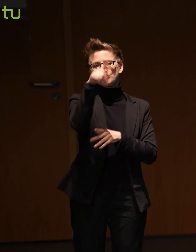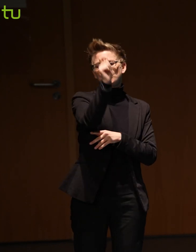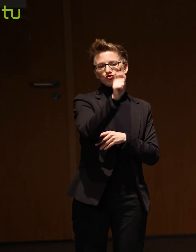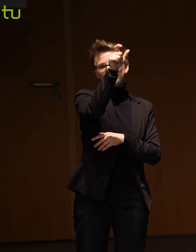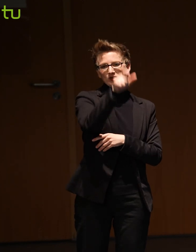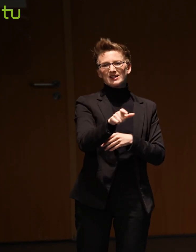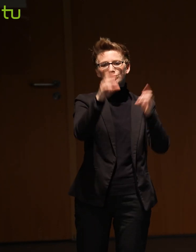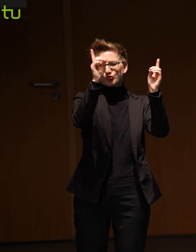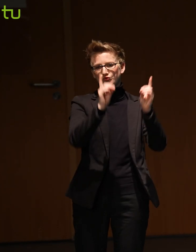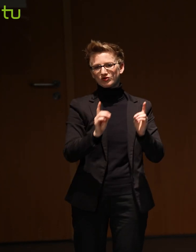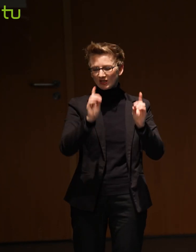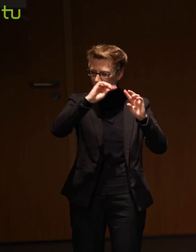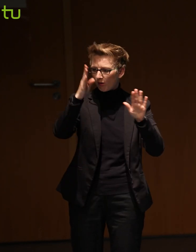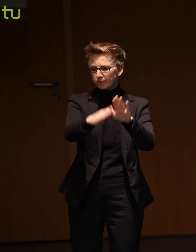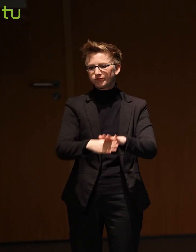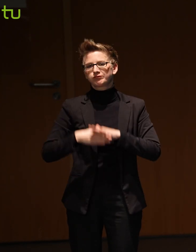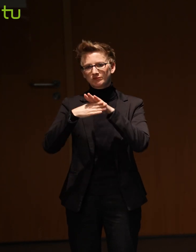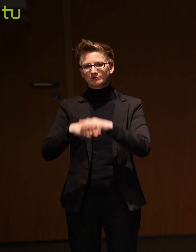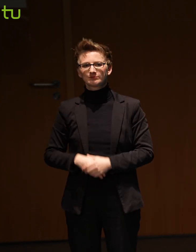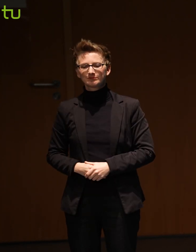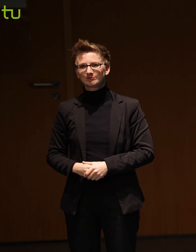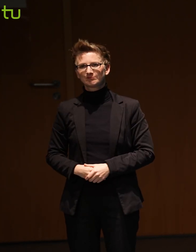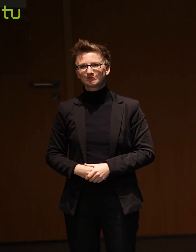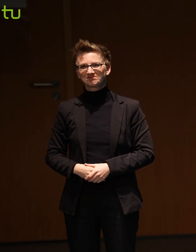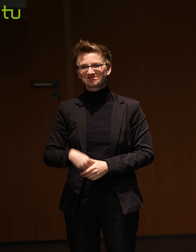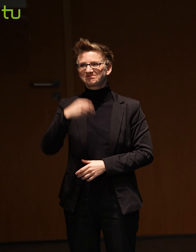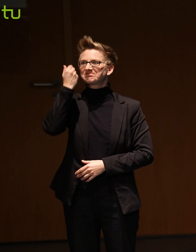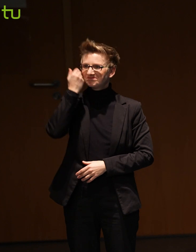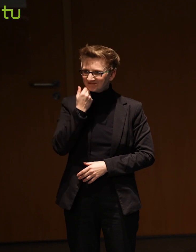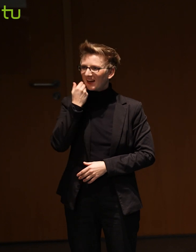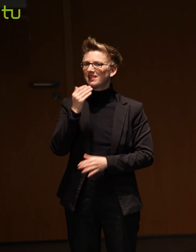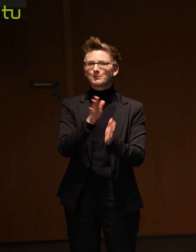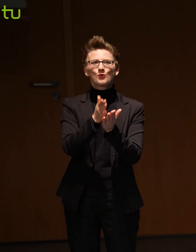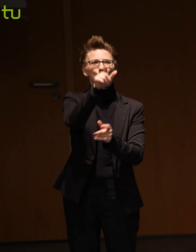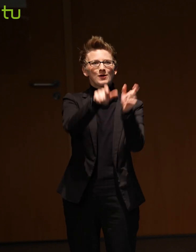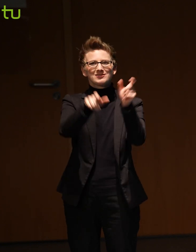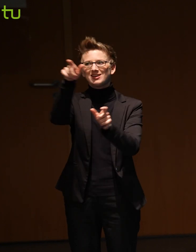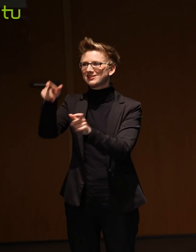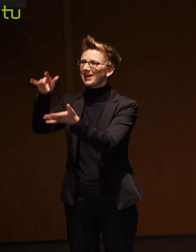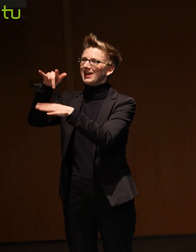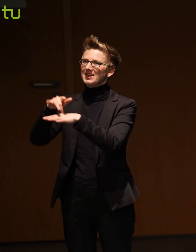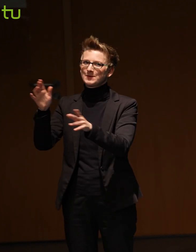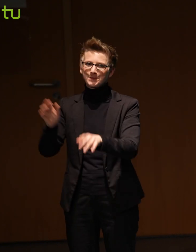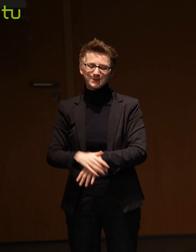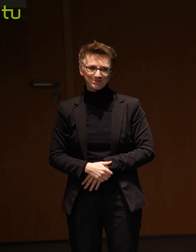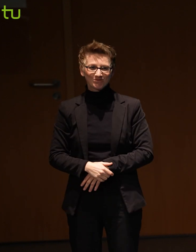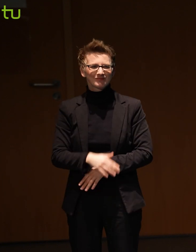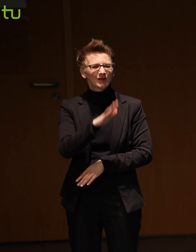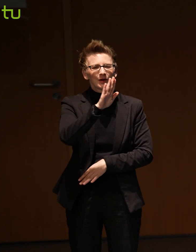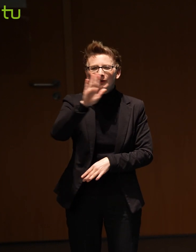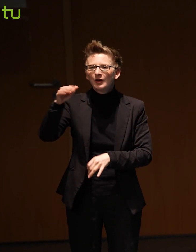leisteten. Liebe Übersetzerinnen und Übersetzer, euer Werk,